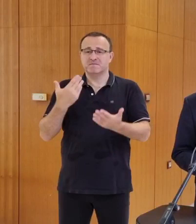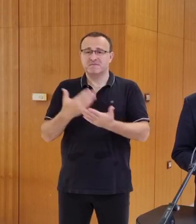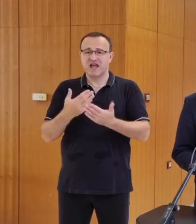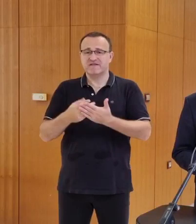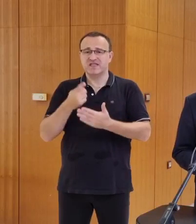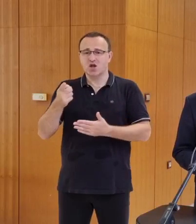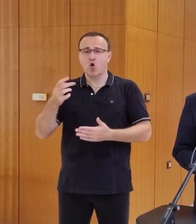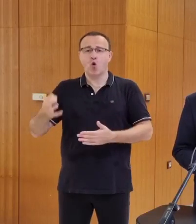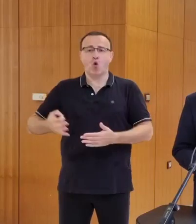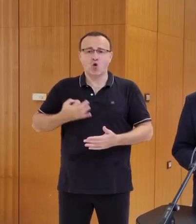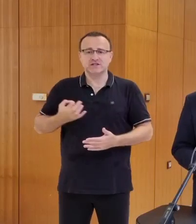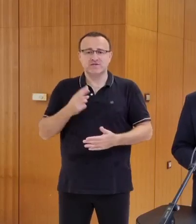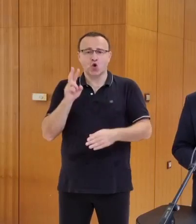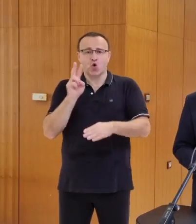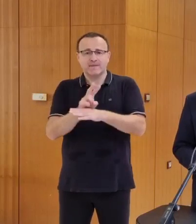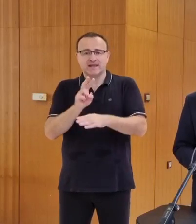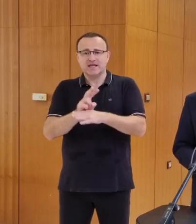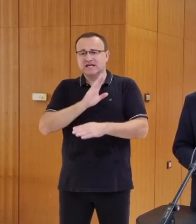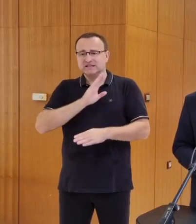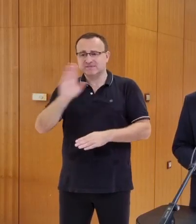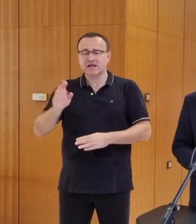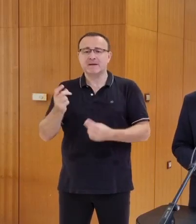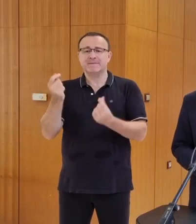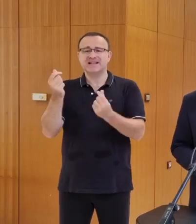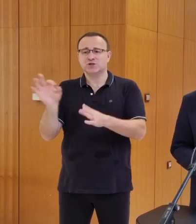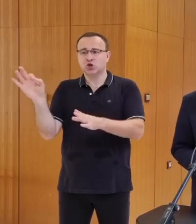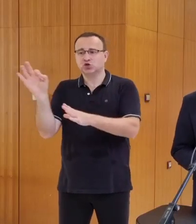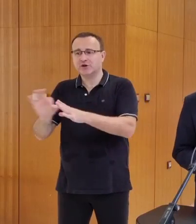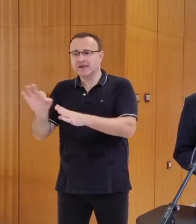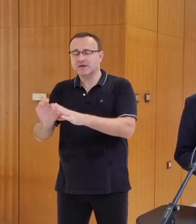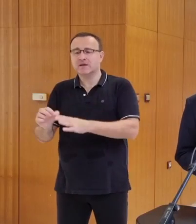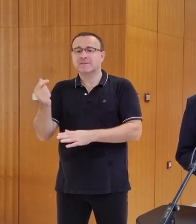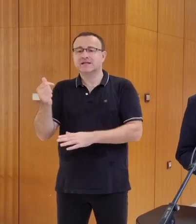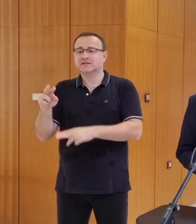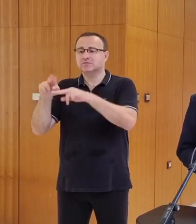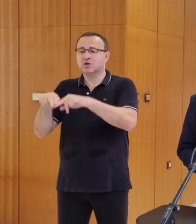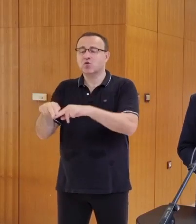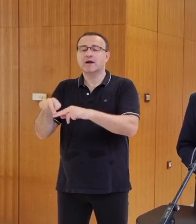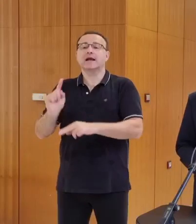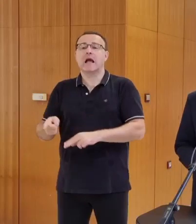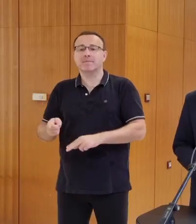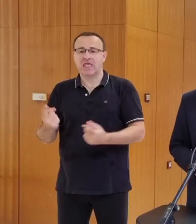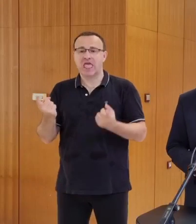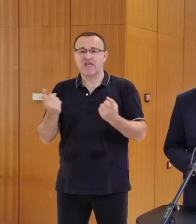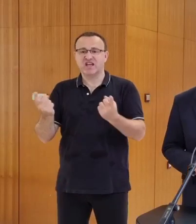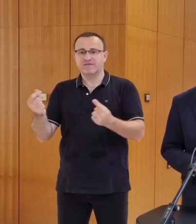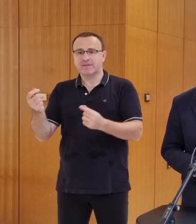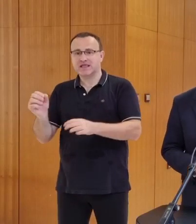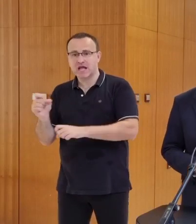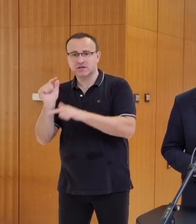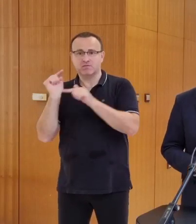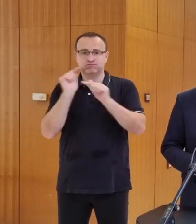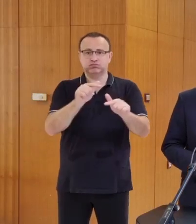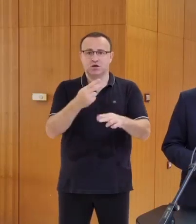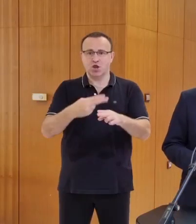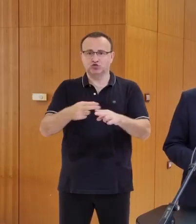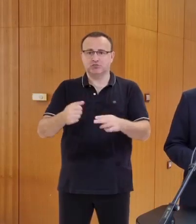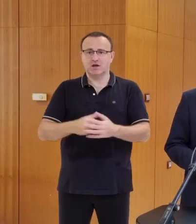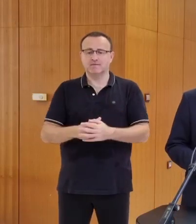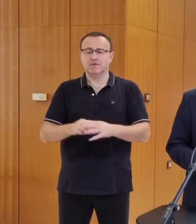ozdravné opatrenia smerujú k tomu, aby sme ušetrené finančné prostriedky vedeli napríklad aj efektívnejšie smerovať do liečby. Všeobecná